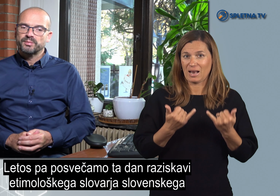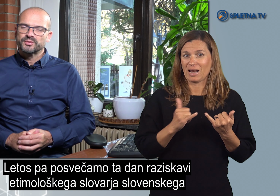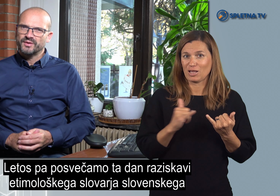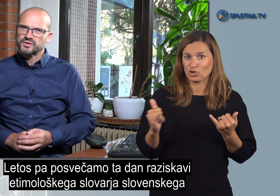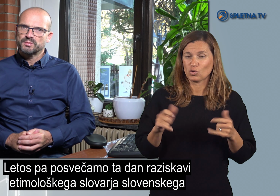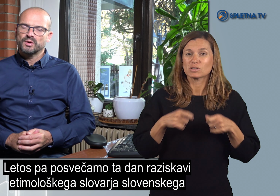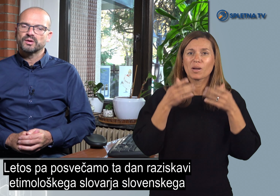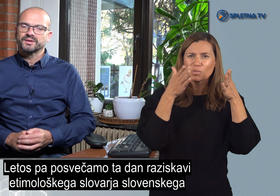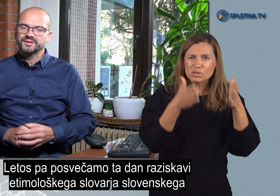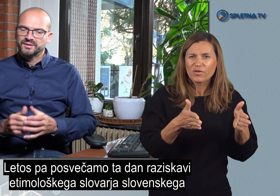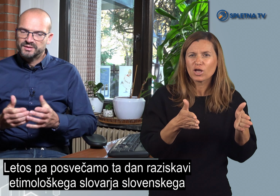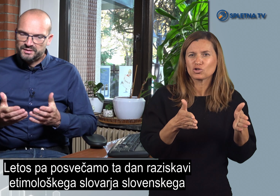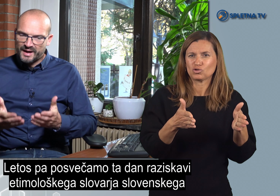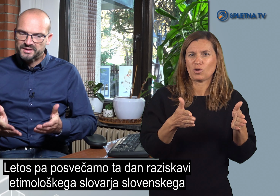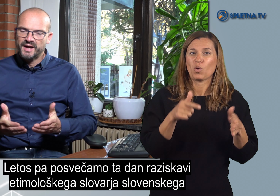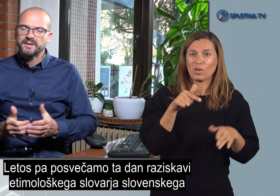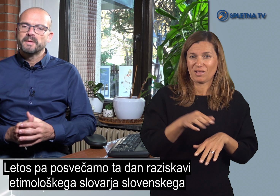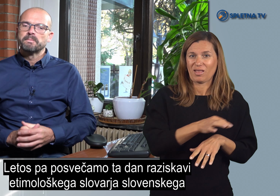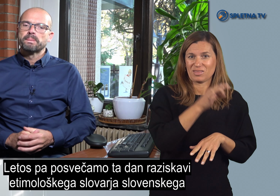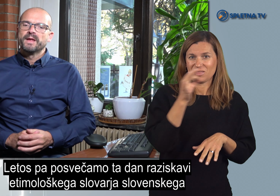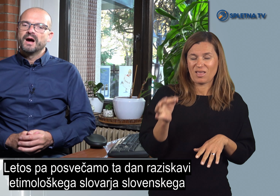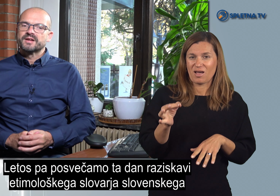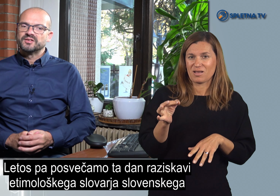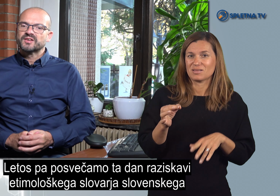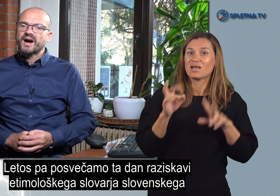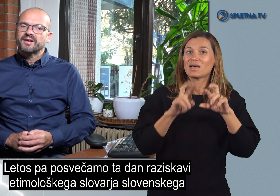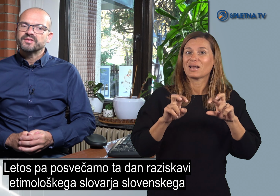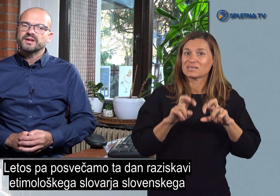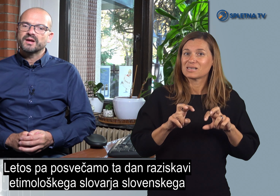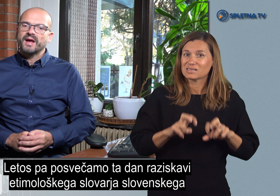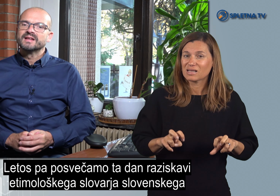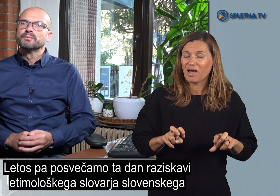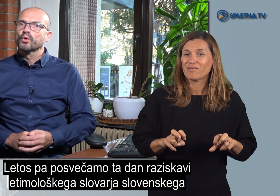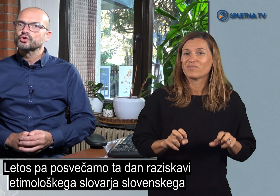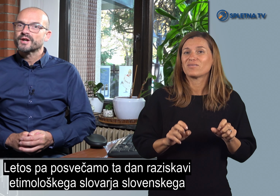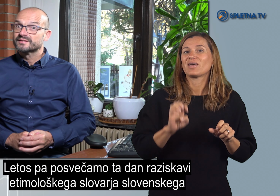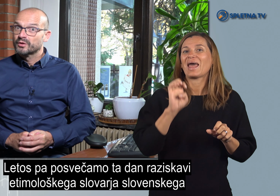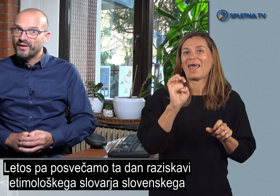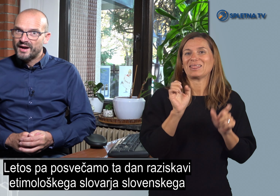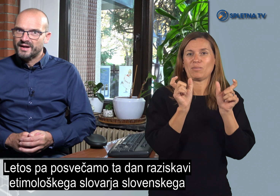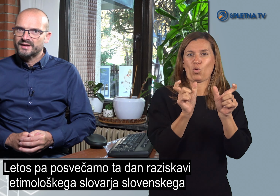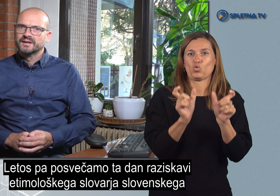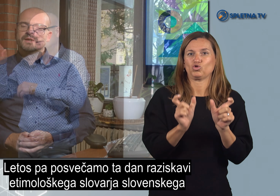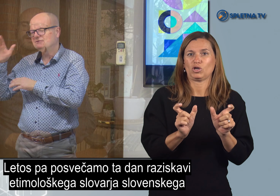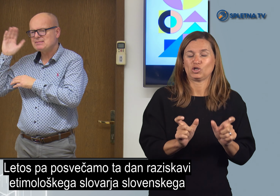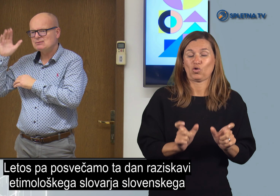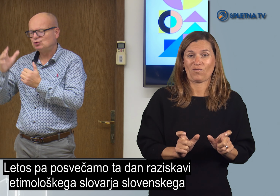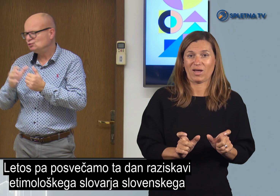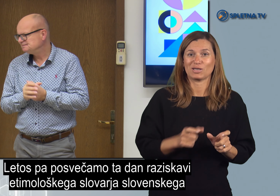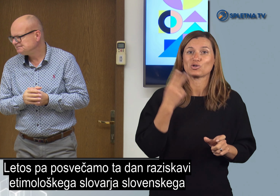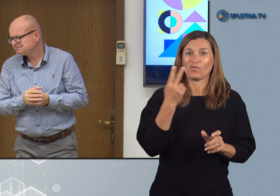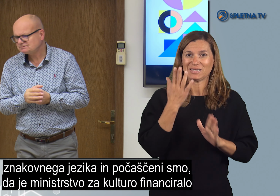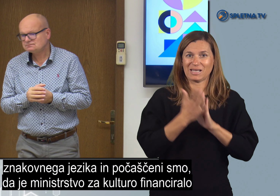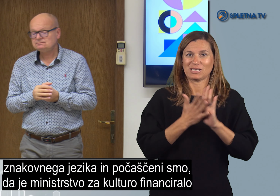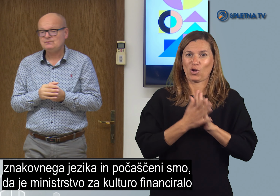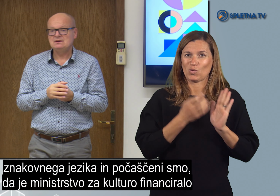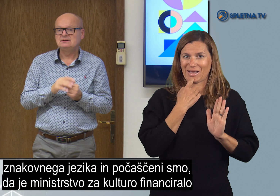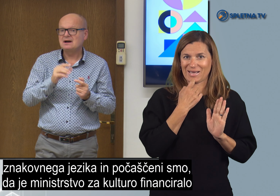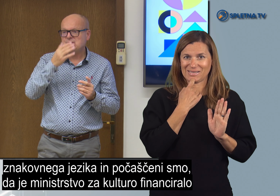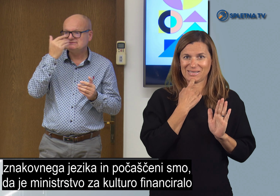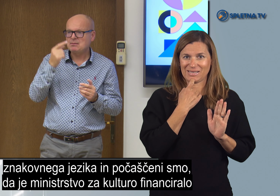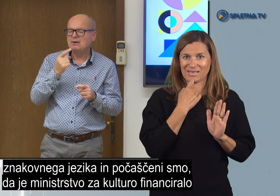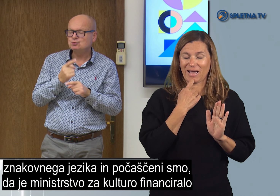Letos pa posvečamo ta dan raziskavi etimološkega slovarja slovenskega znakovnega